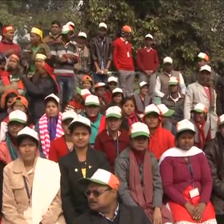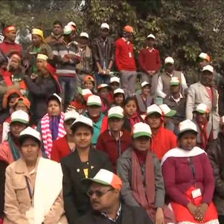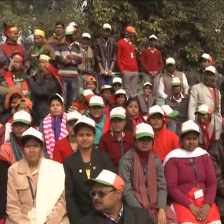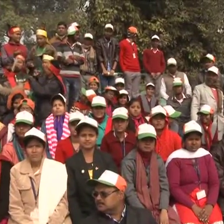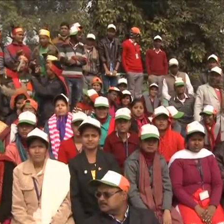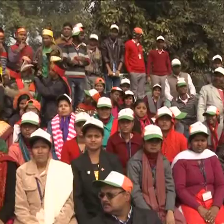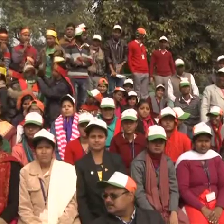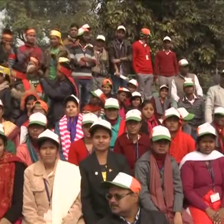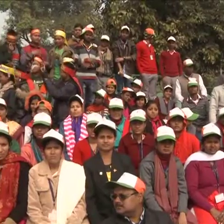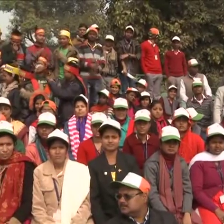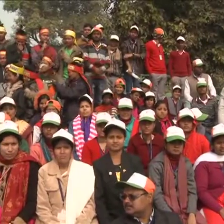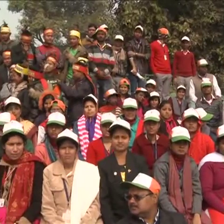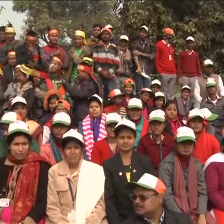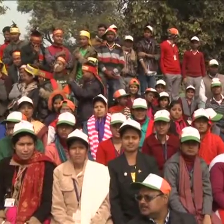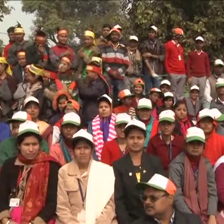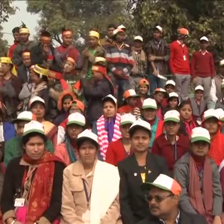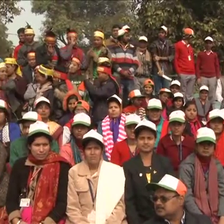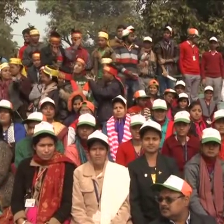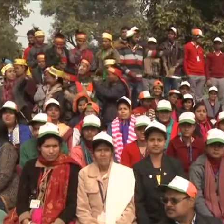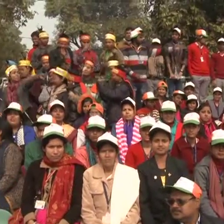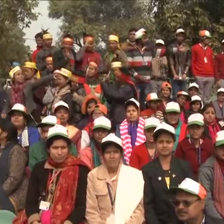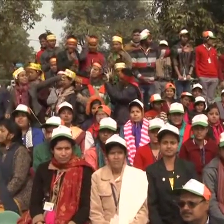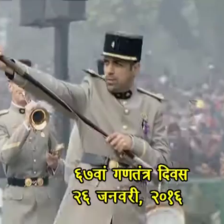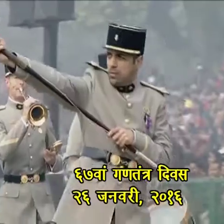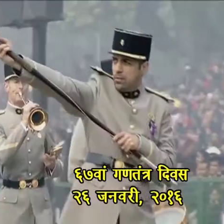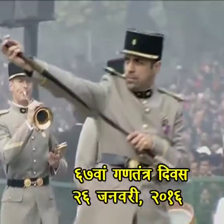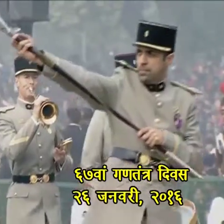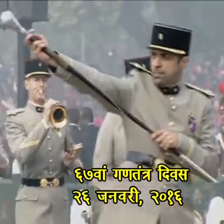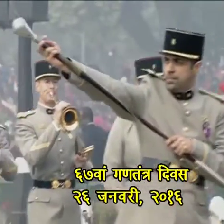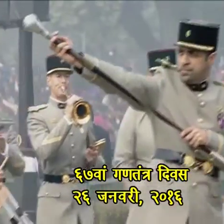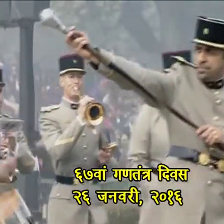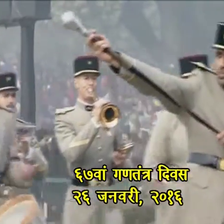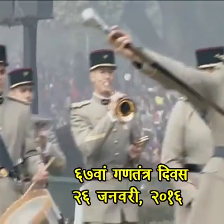परेड देखने के विशेष प्रबंध भी किए गए।